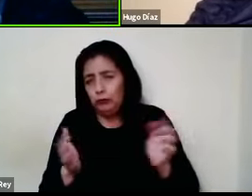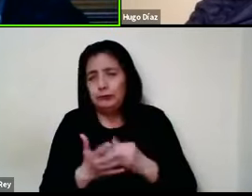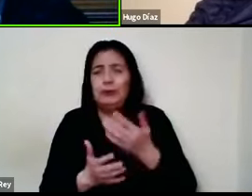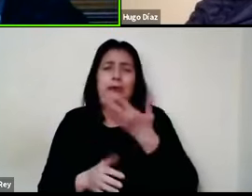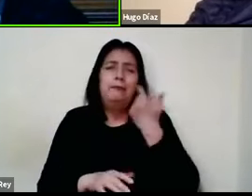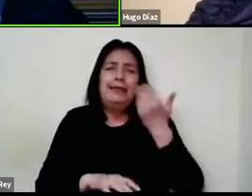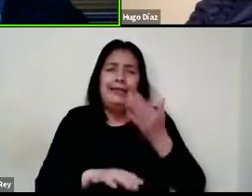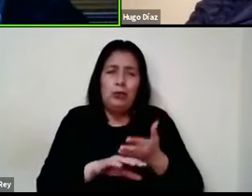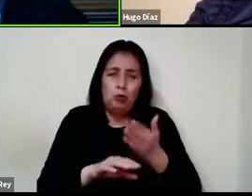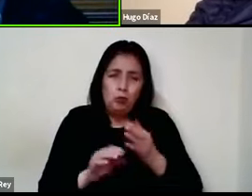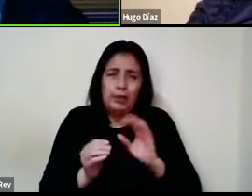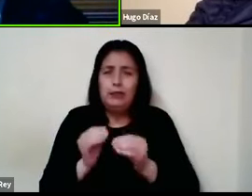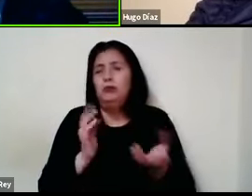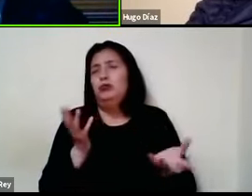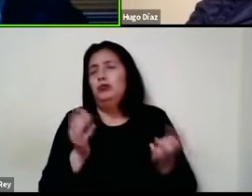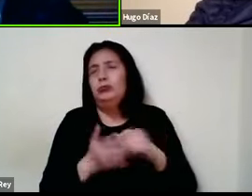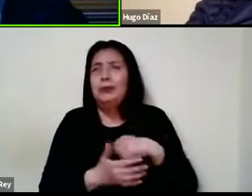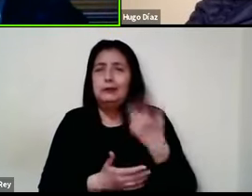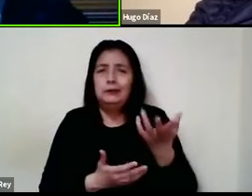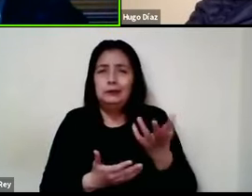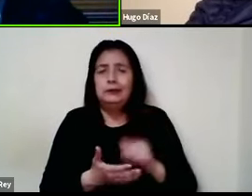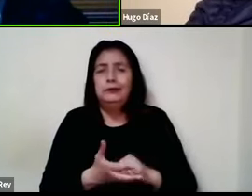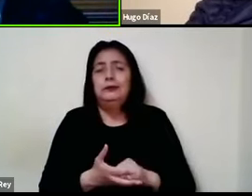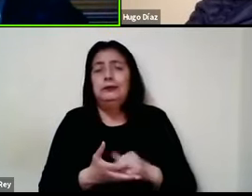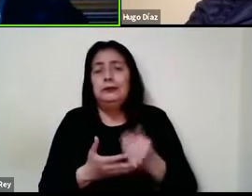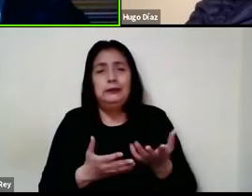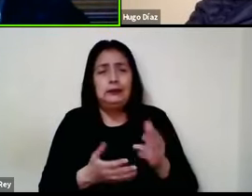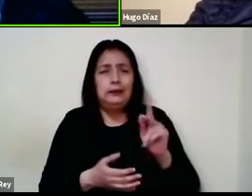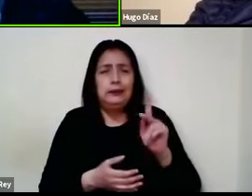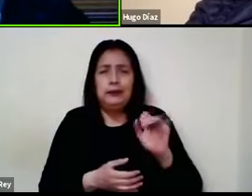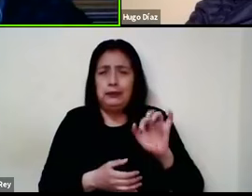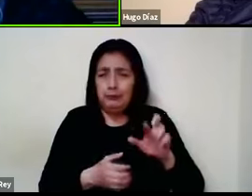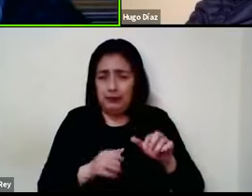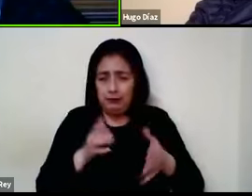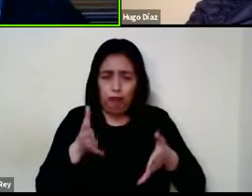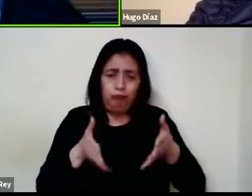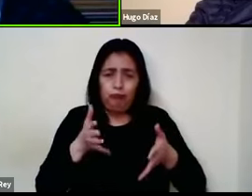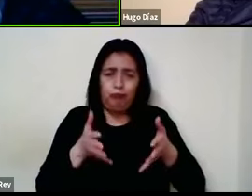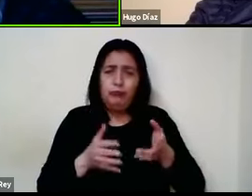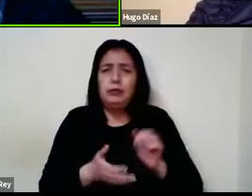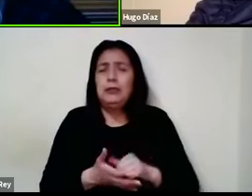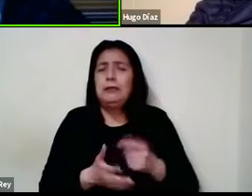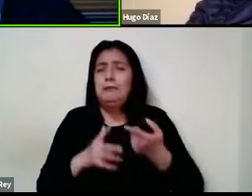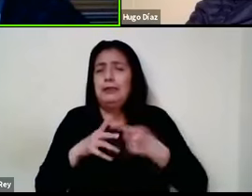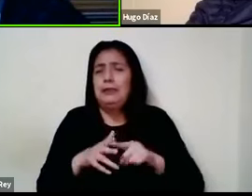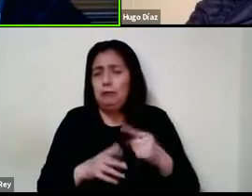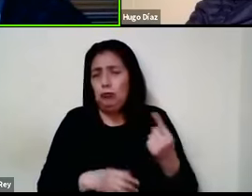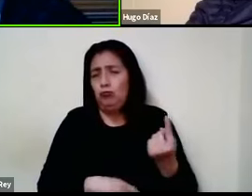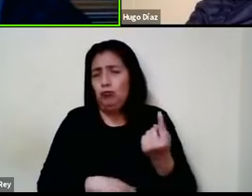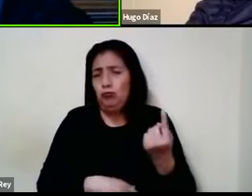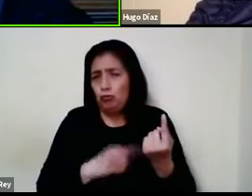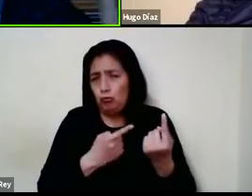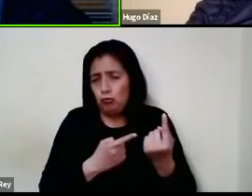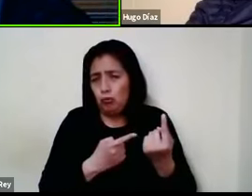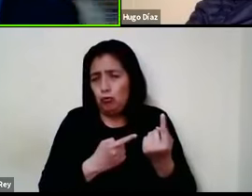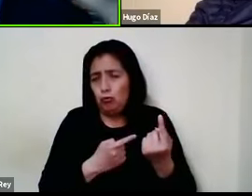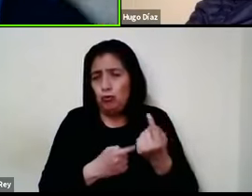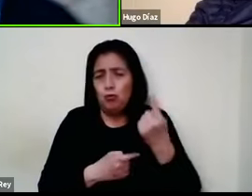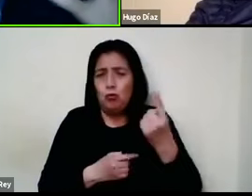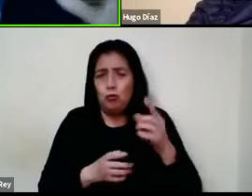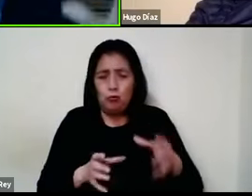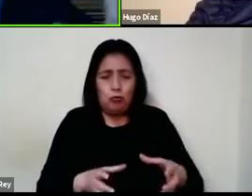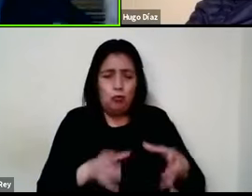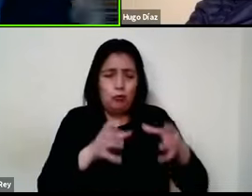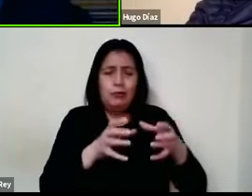va retroalimentando también. Y Kipi, pues, empezamos solamente con una galonera y